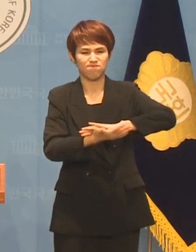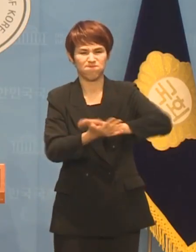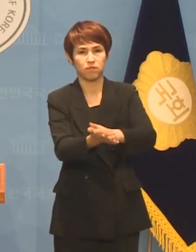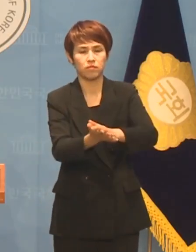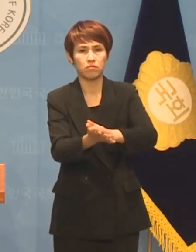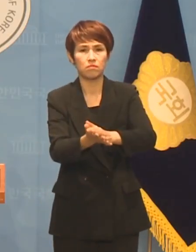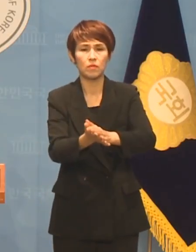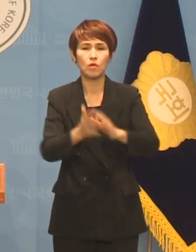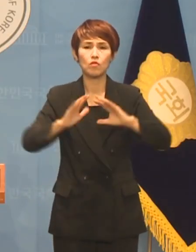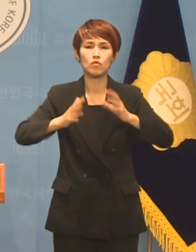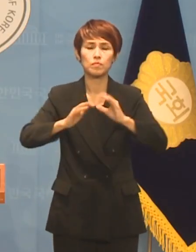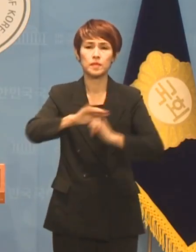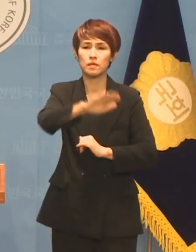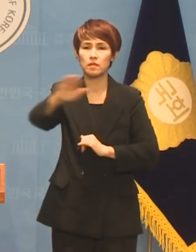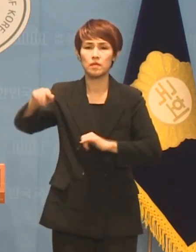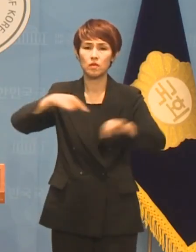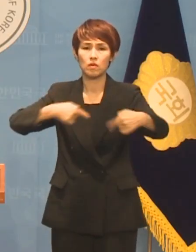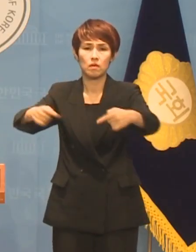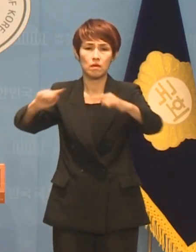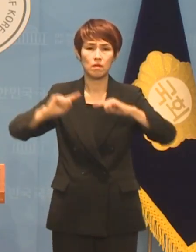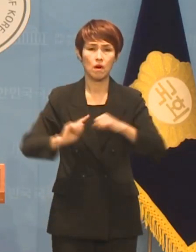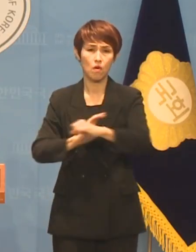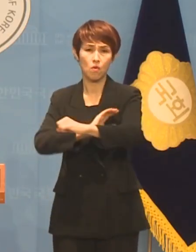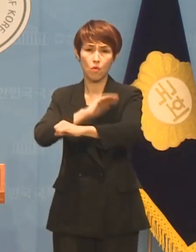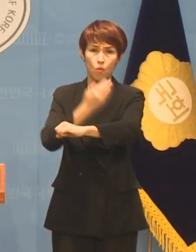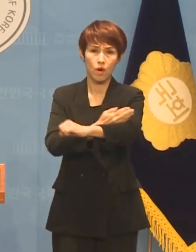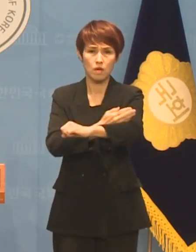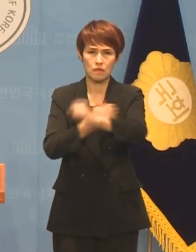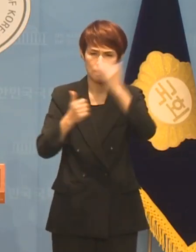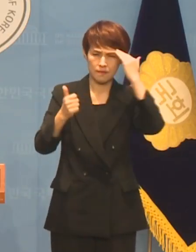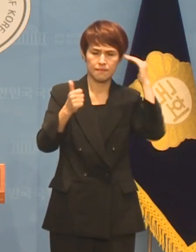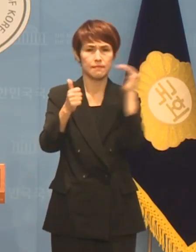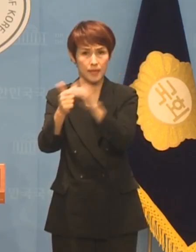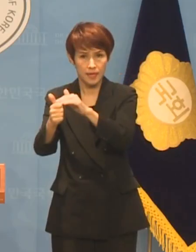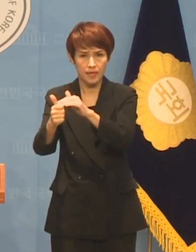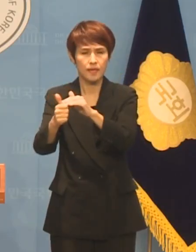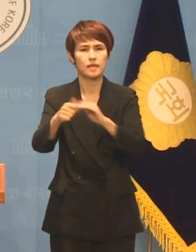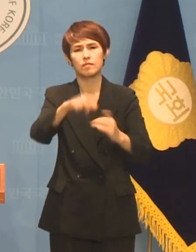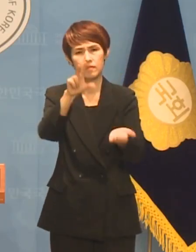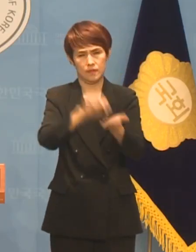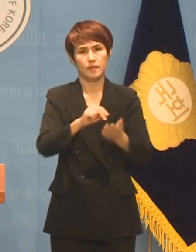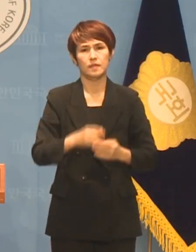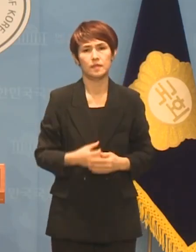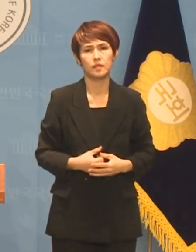국민의 소중한 참정권이 침해당했다는 것입니다.